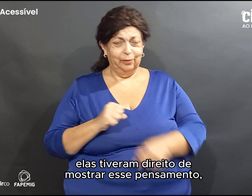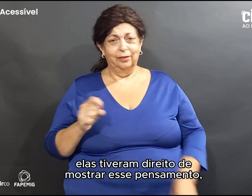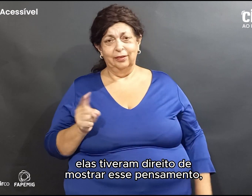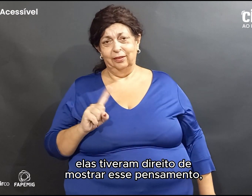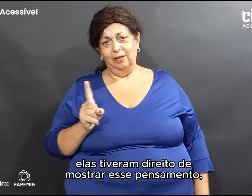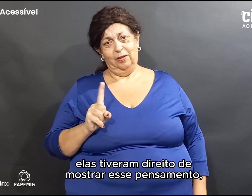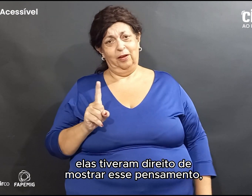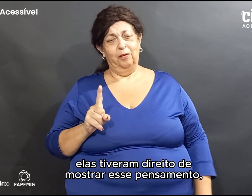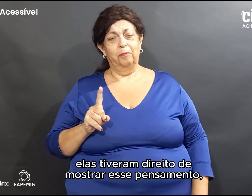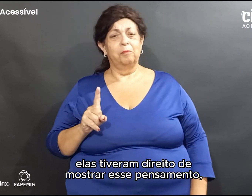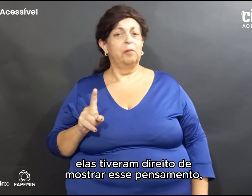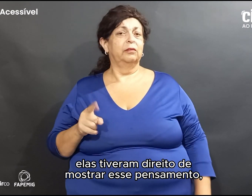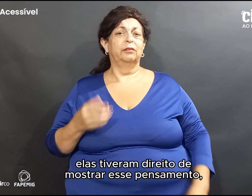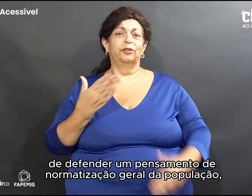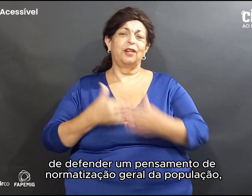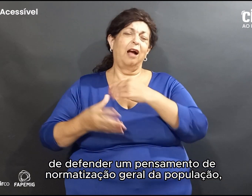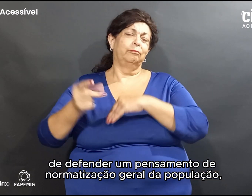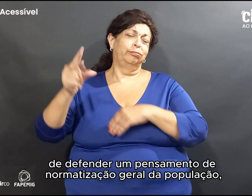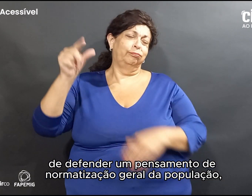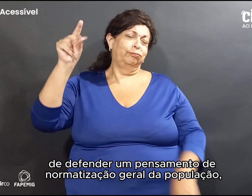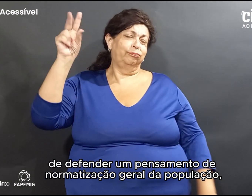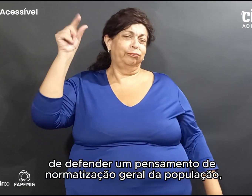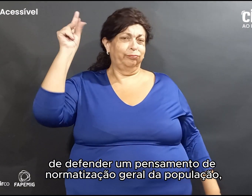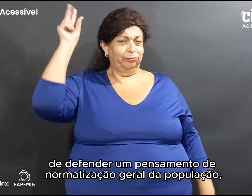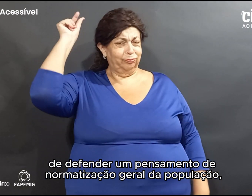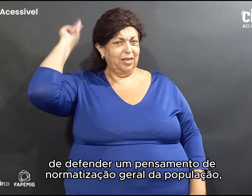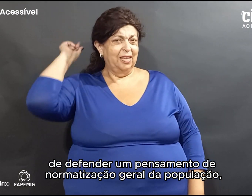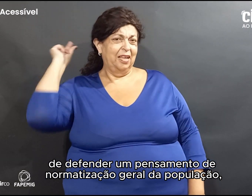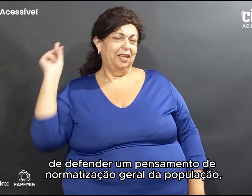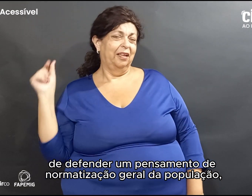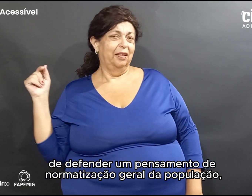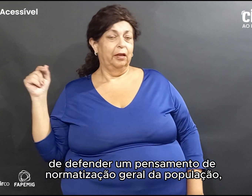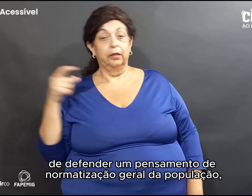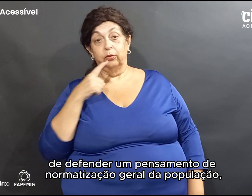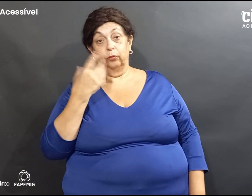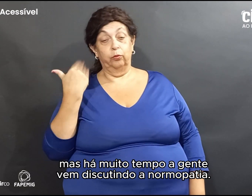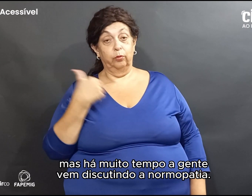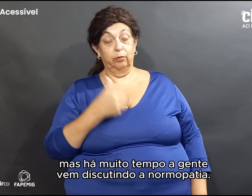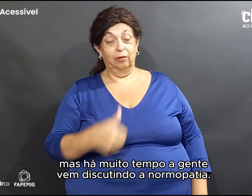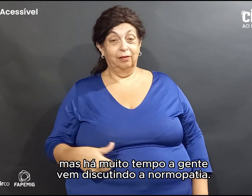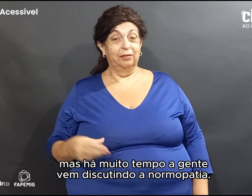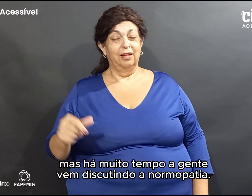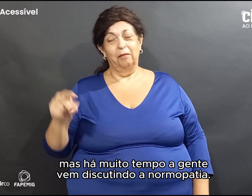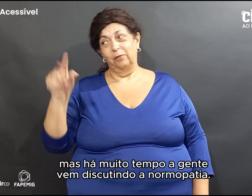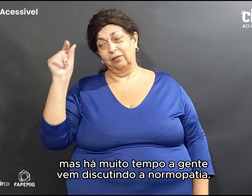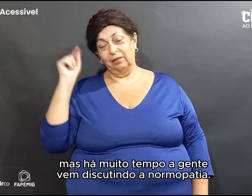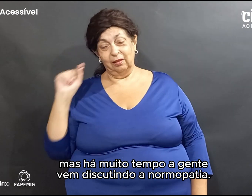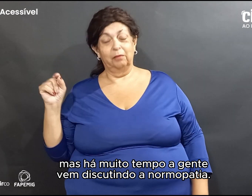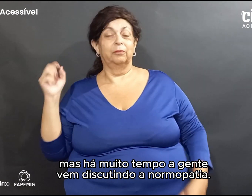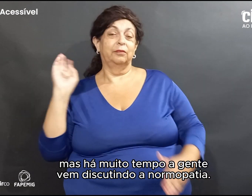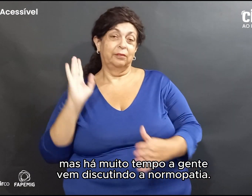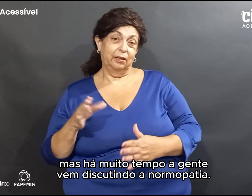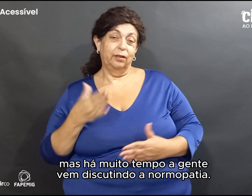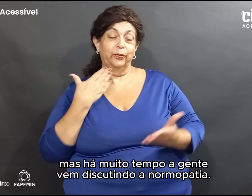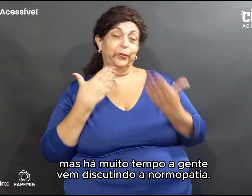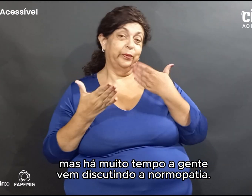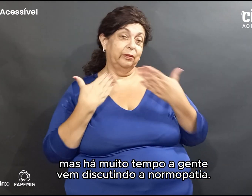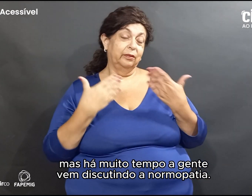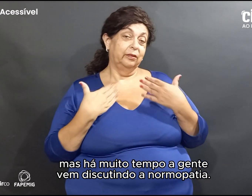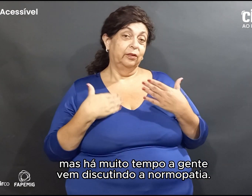mostrar, né, esse pensamento, de defender um pensamento de normatização geral da população. Mas há muito tempo a gente vem discutindo a normopatia.